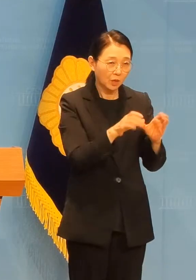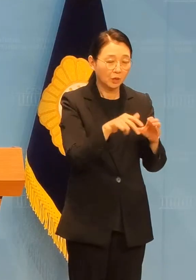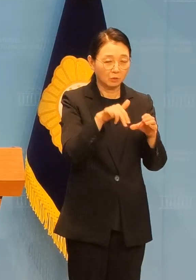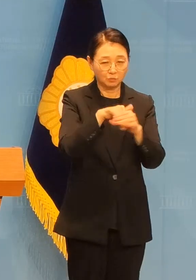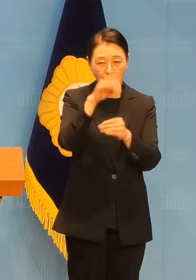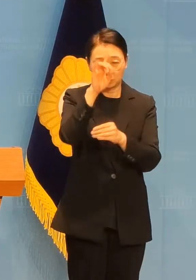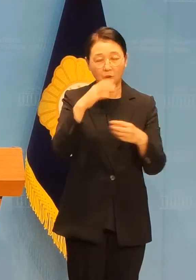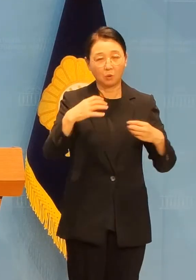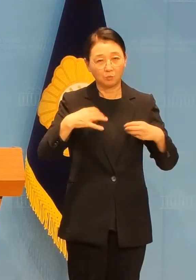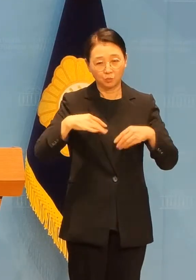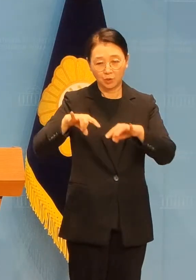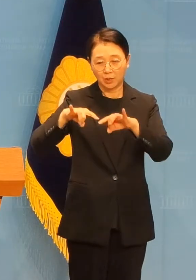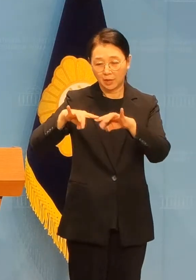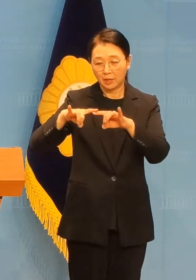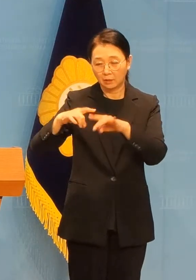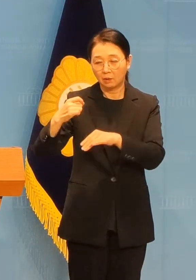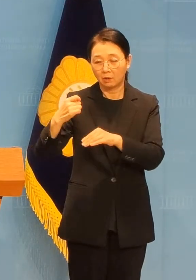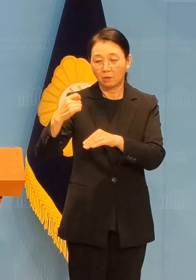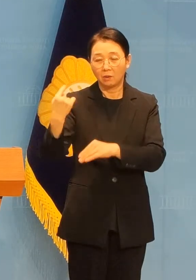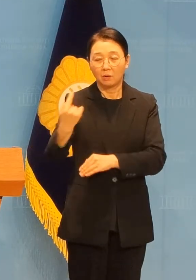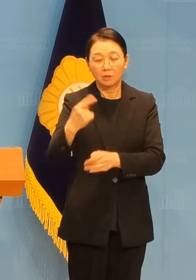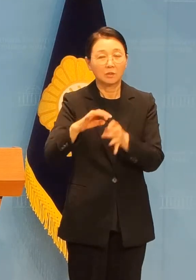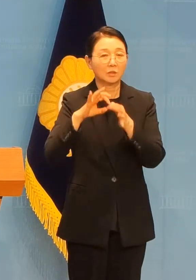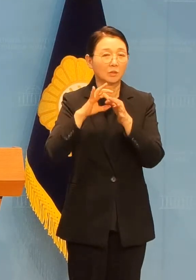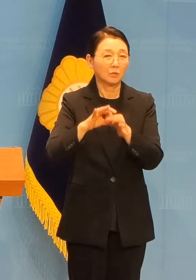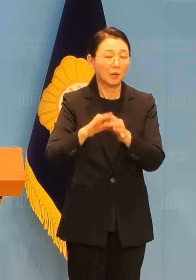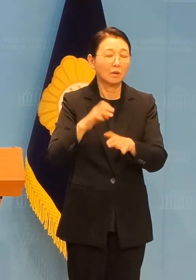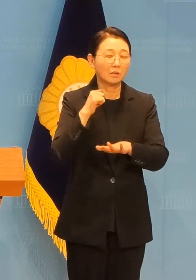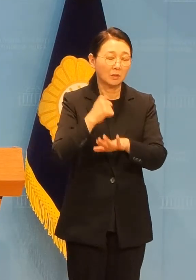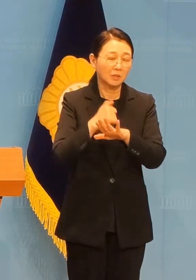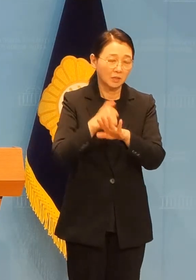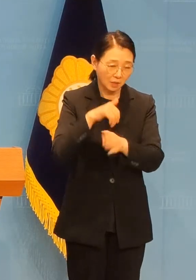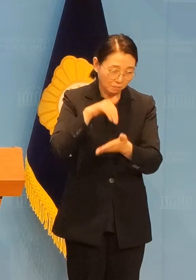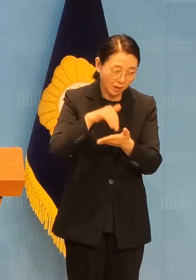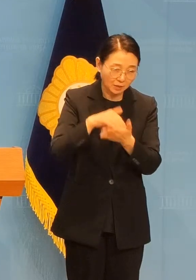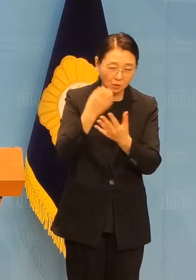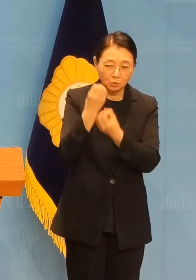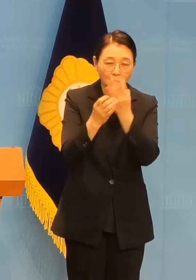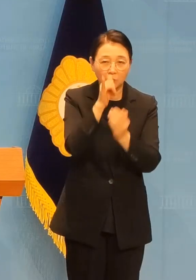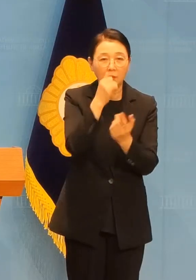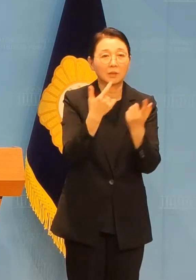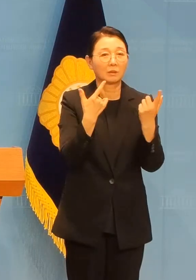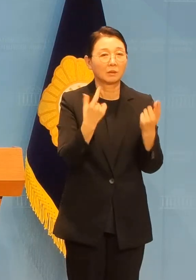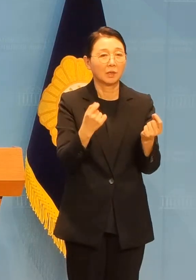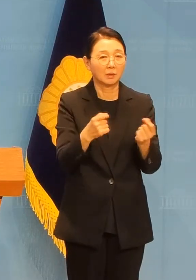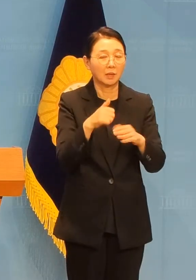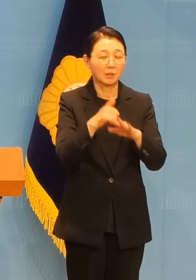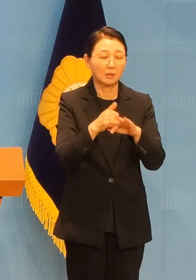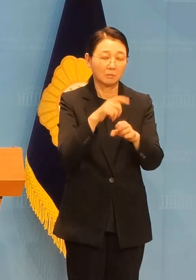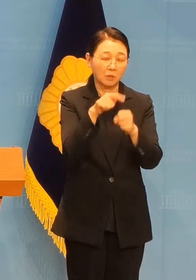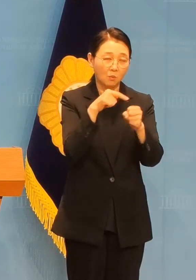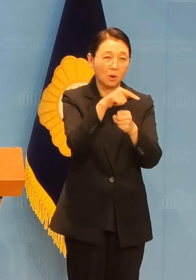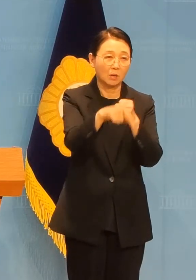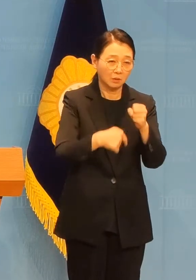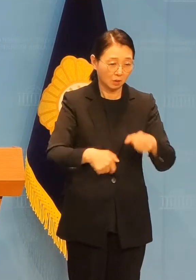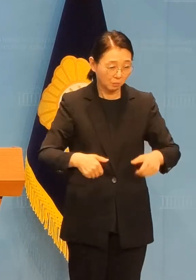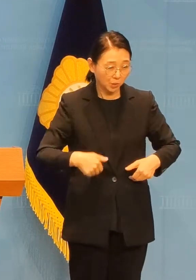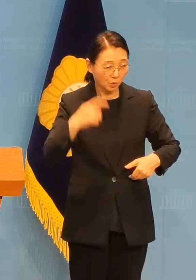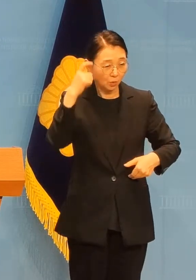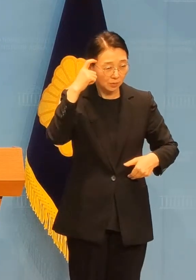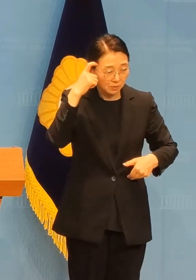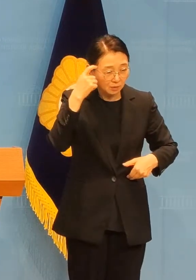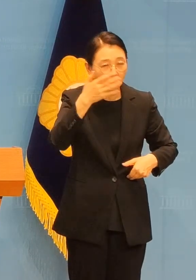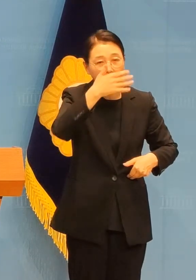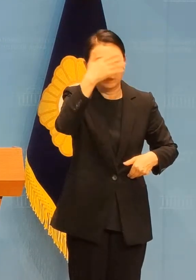정부 에너지 정책에 대한 뒤늦은 고백이자 반성으로 이제라도 원전 필요성을 느꼈다니